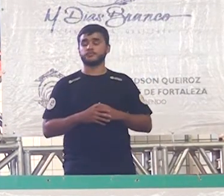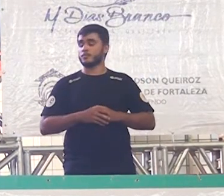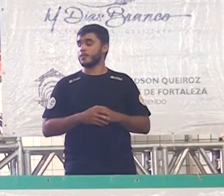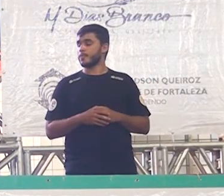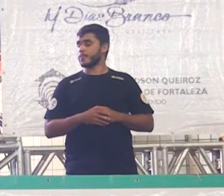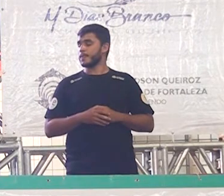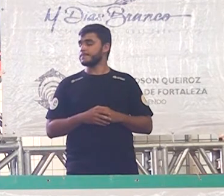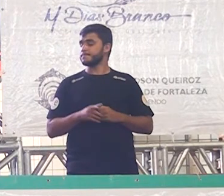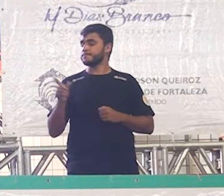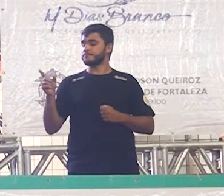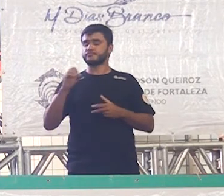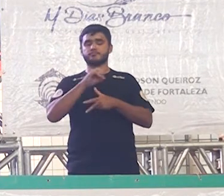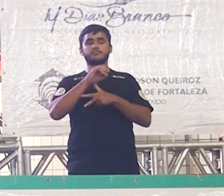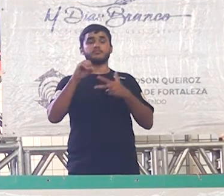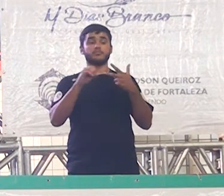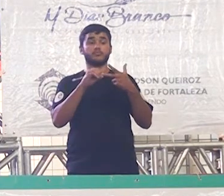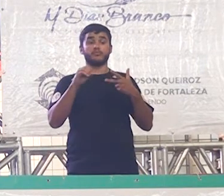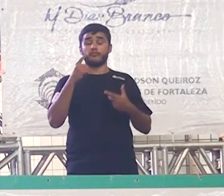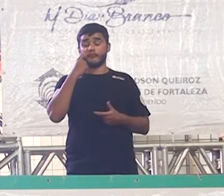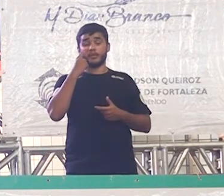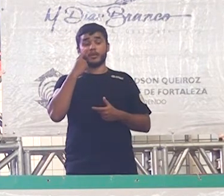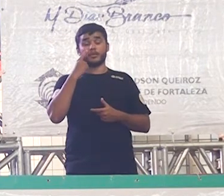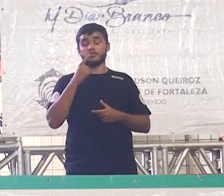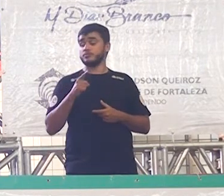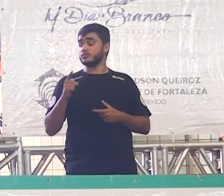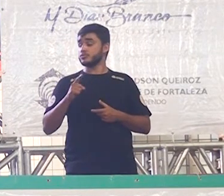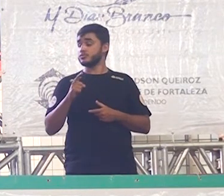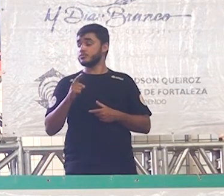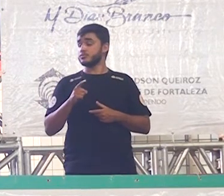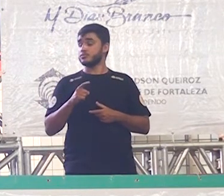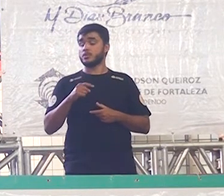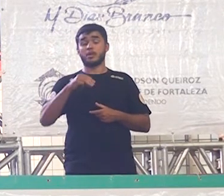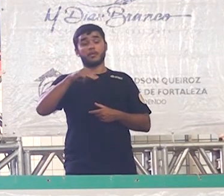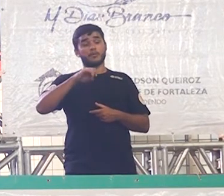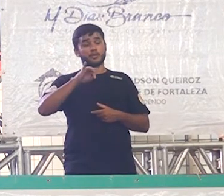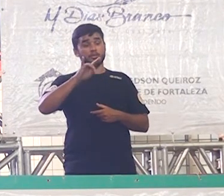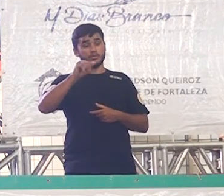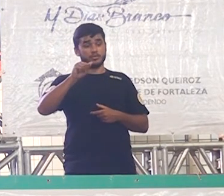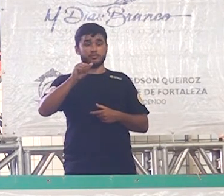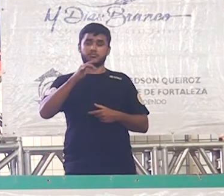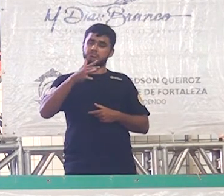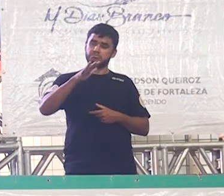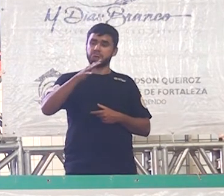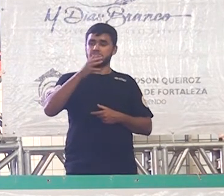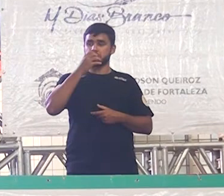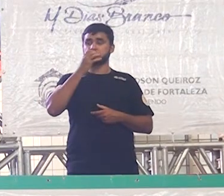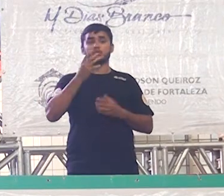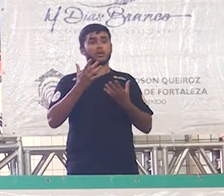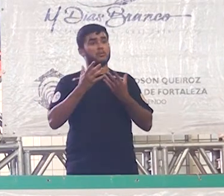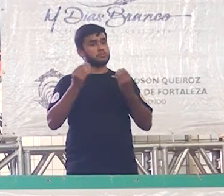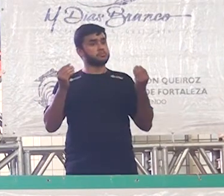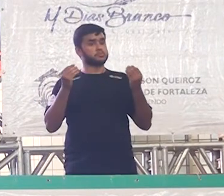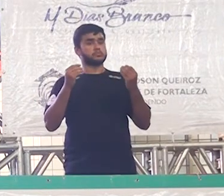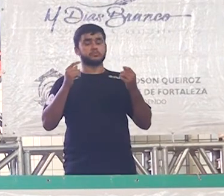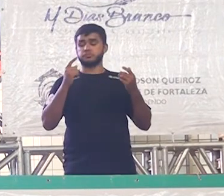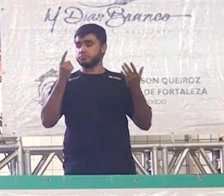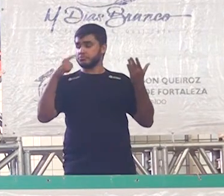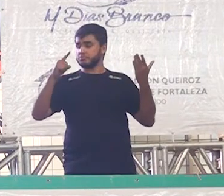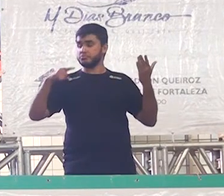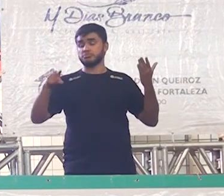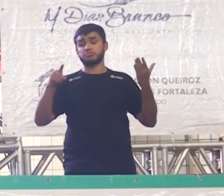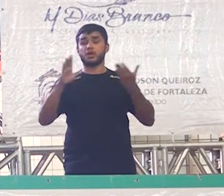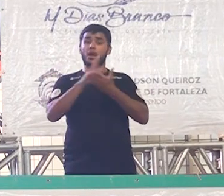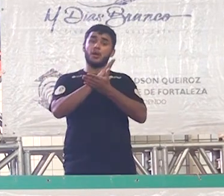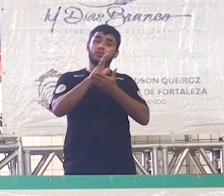Segunda do Enem, repara que na cinemática o nível de acerto está girando como nível médio, boa parte dos candidatos está errando.